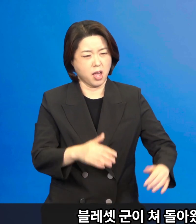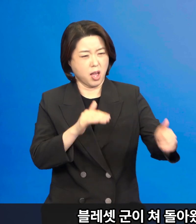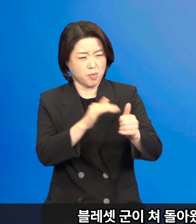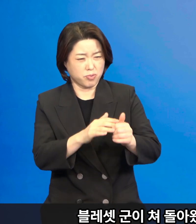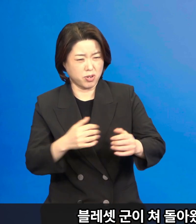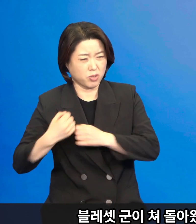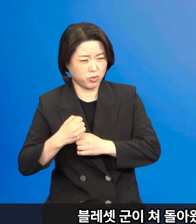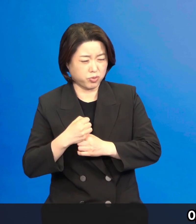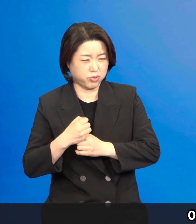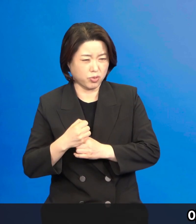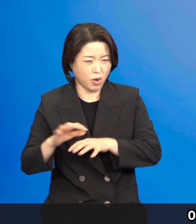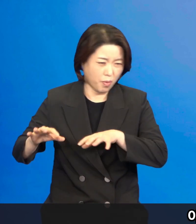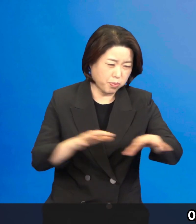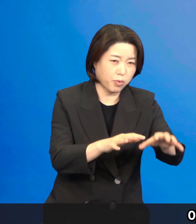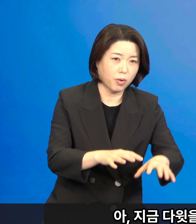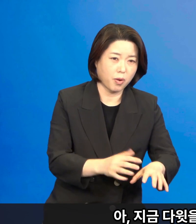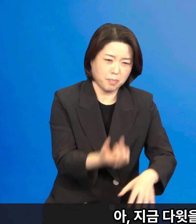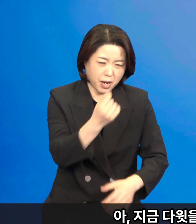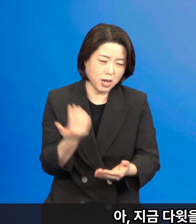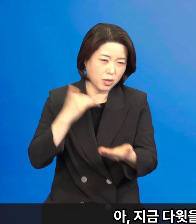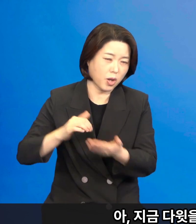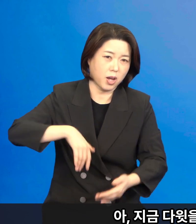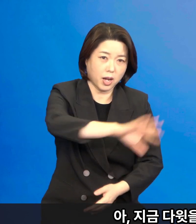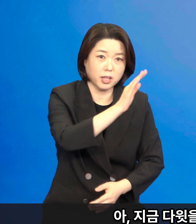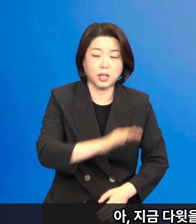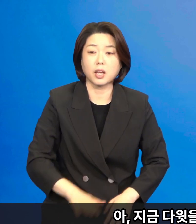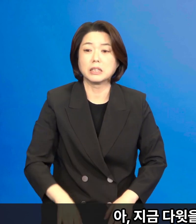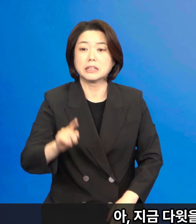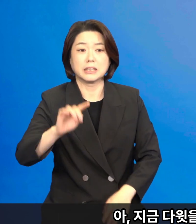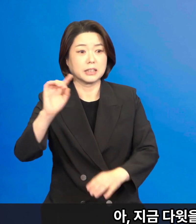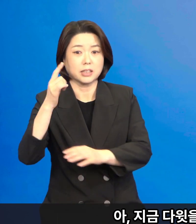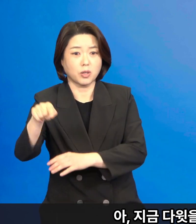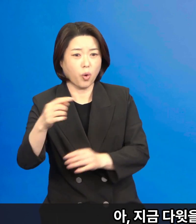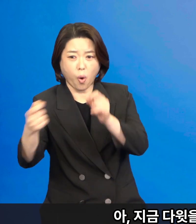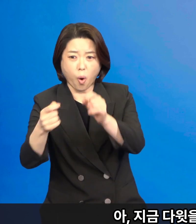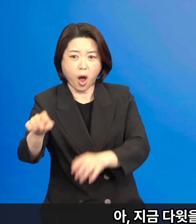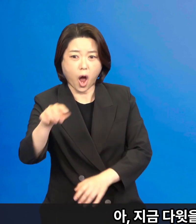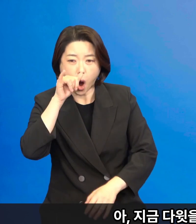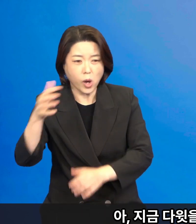쳐들어왔습니다. 당장 돌아가셔야 됩니다. 이러는 거예요. 아니, 지금 다윗을 바로 잡으면 끝나는 건데.